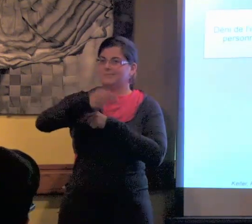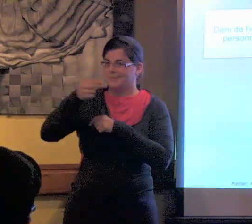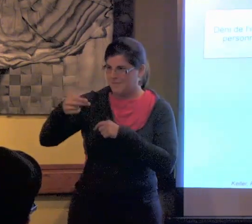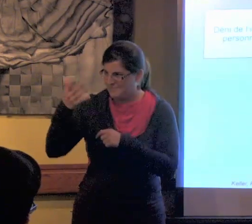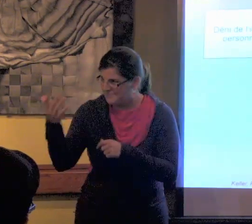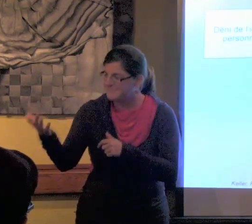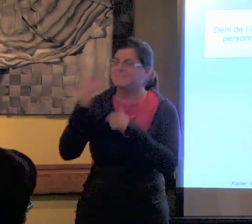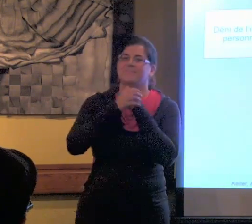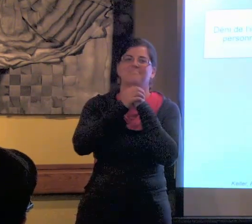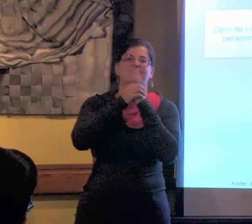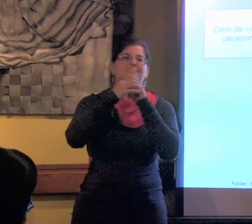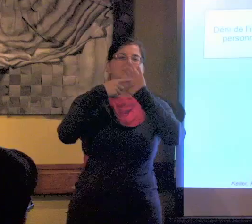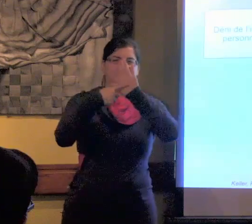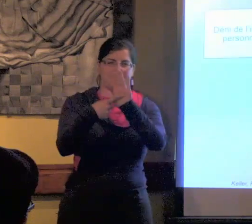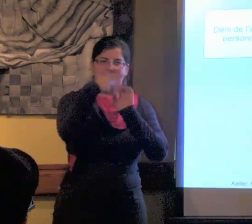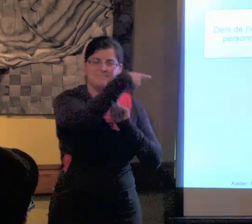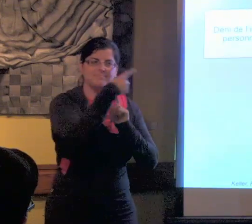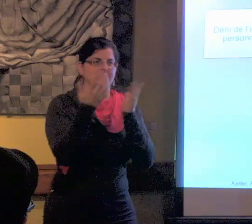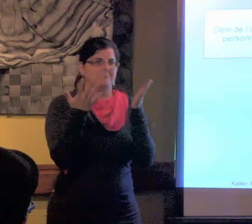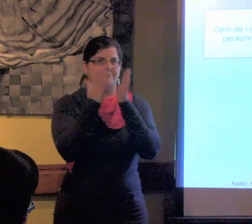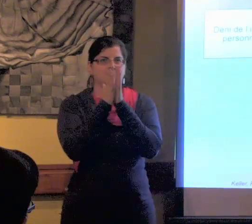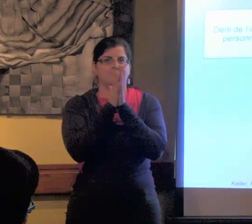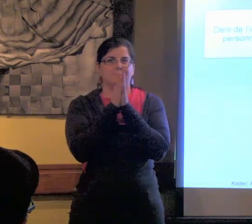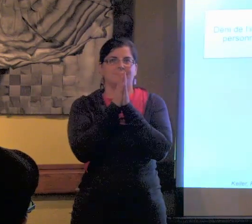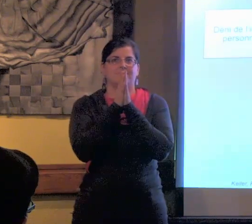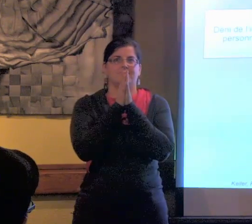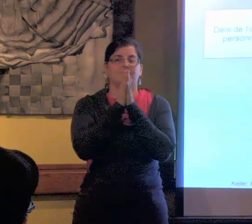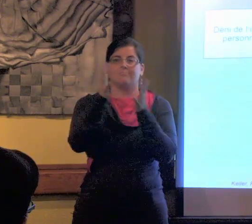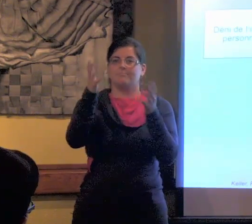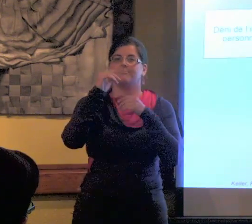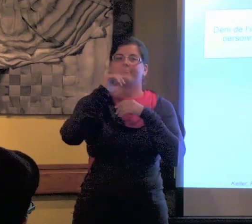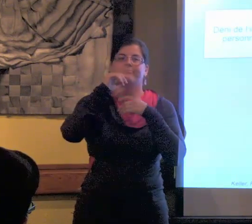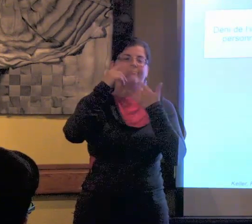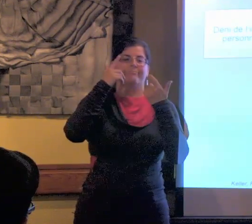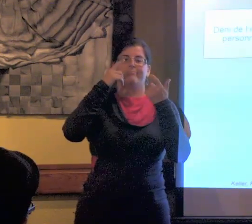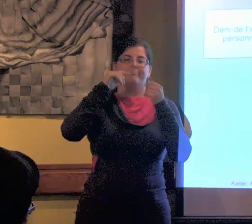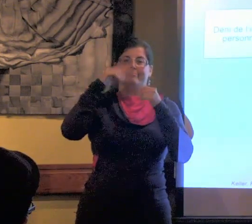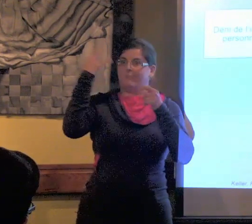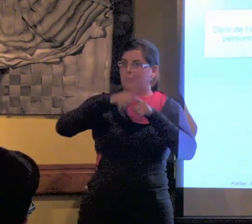Donc, le déni de l'expérience du handicap, des exemples, je vais vous en citer.